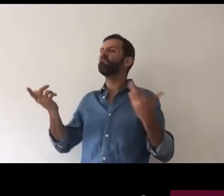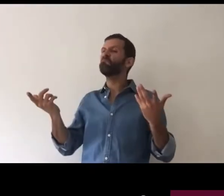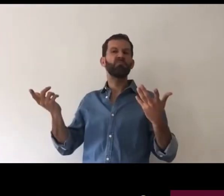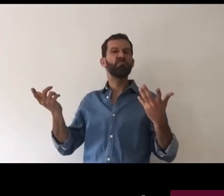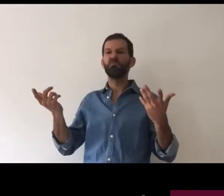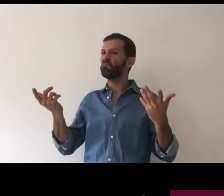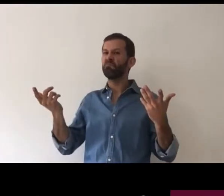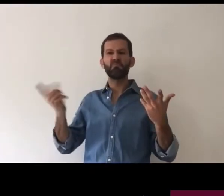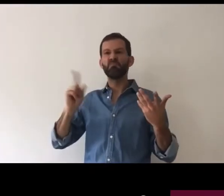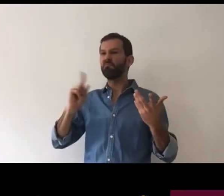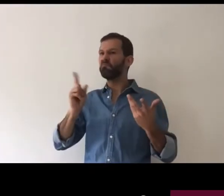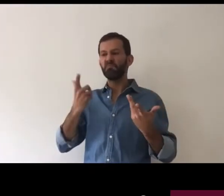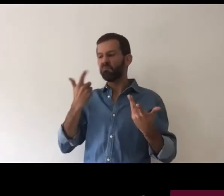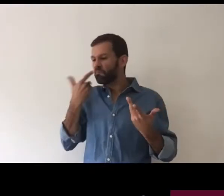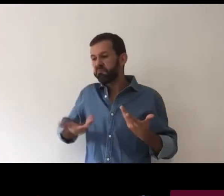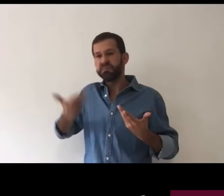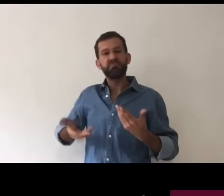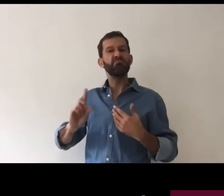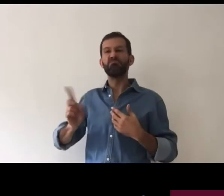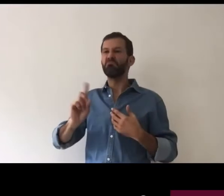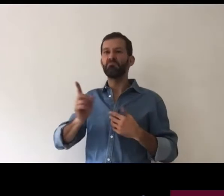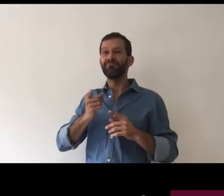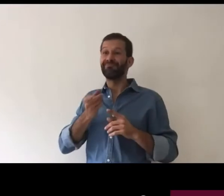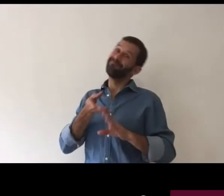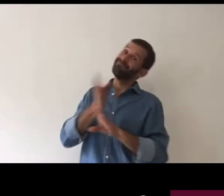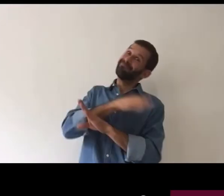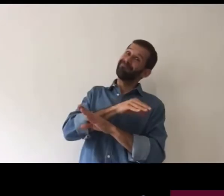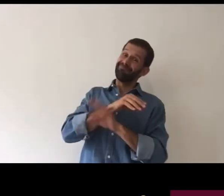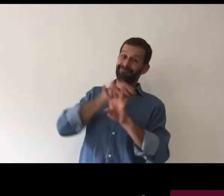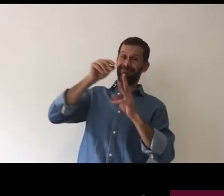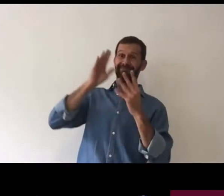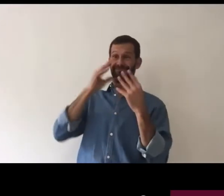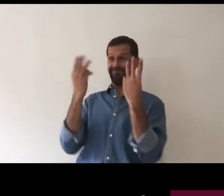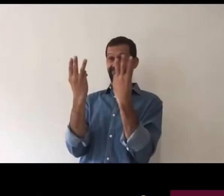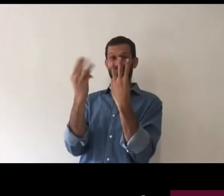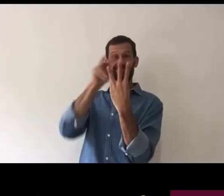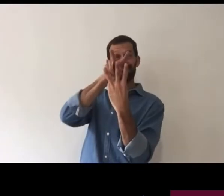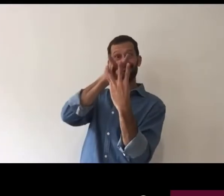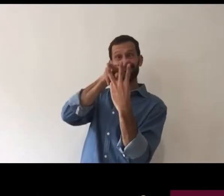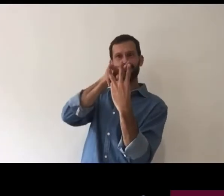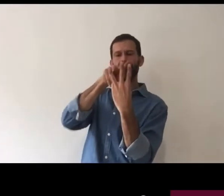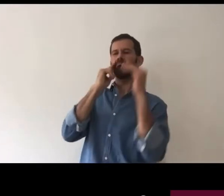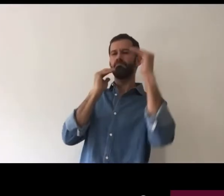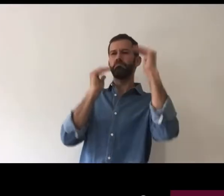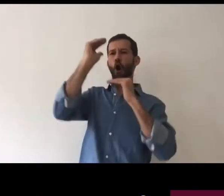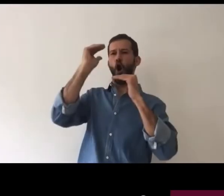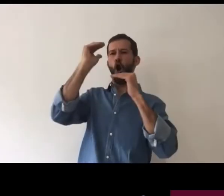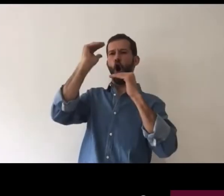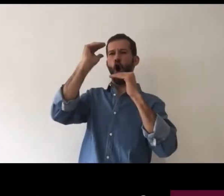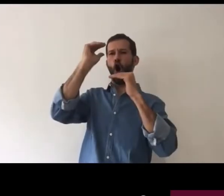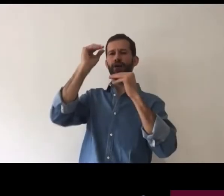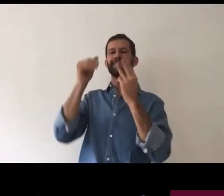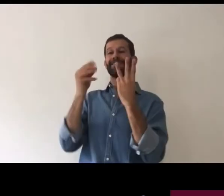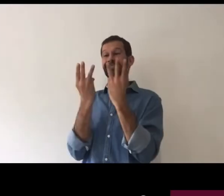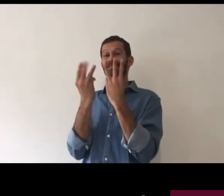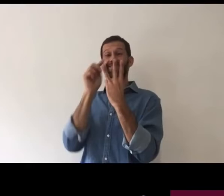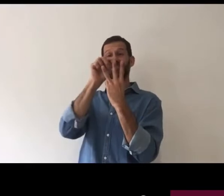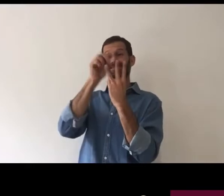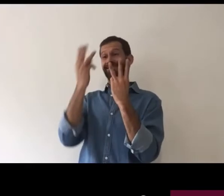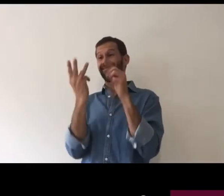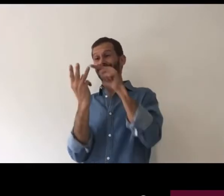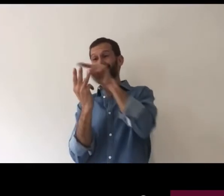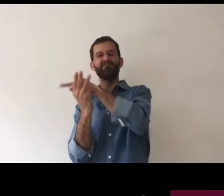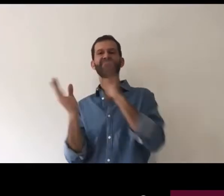vemos que no hay excesiva diferencia en el efecto de enriquecimiento por el gesto, al menos en el